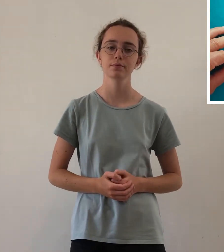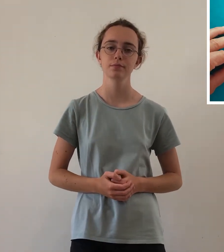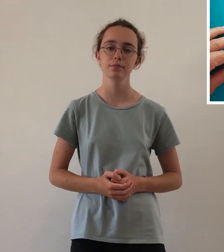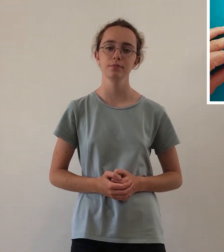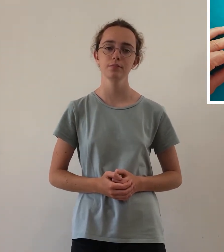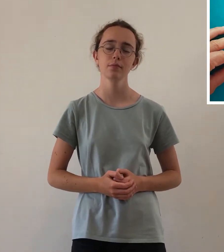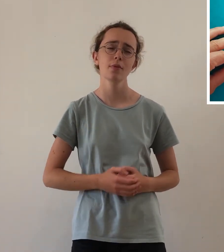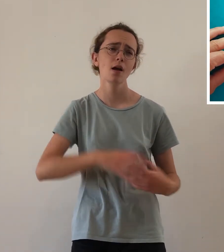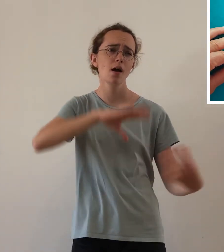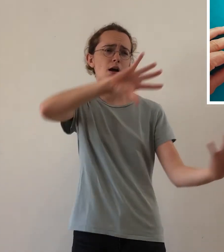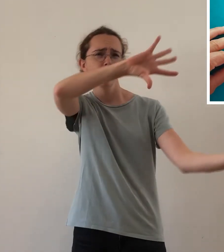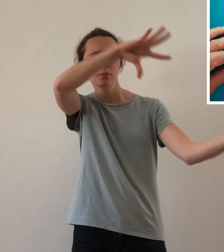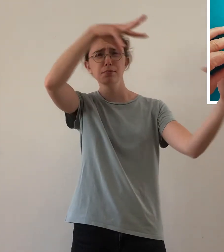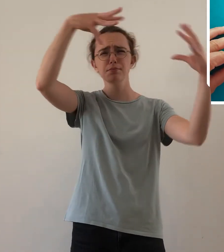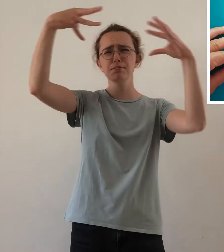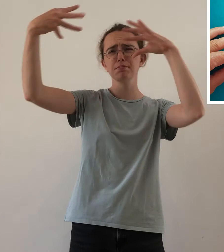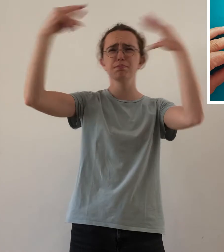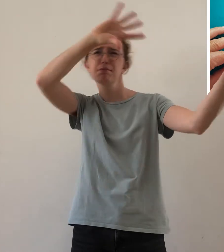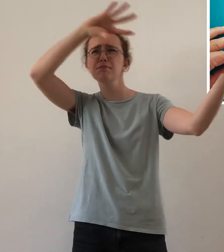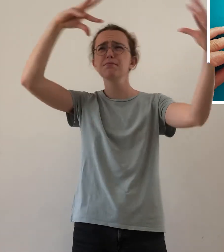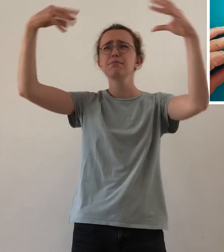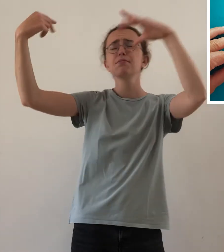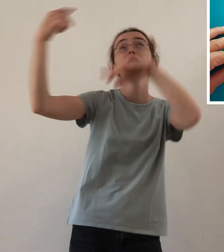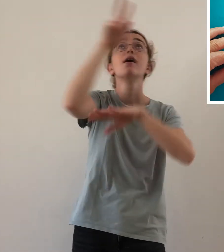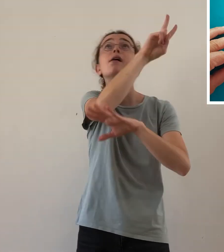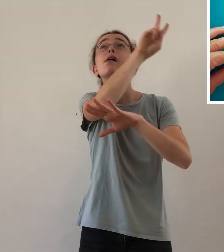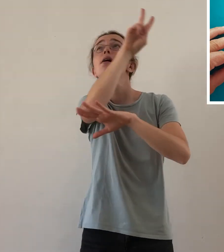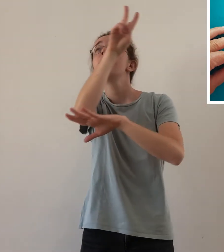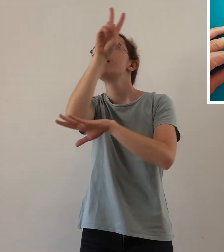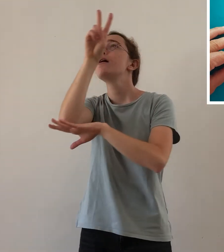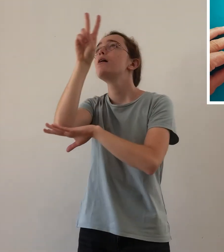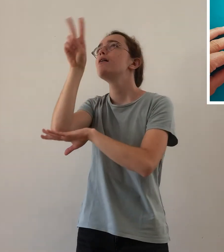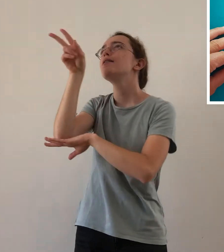Petite feuille contemple les nuages qui défilent au-dessus d'elle.